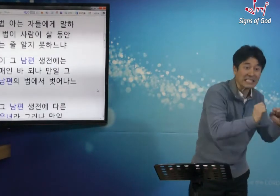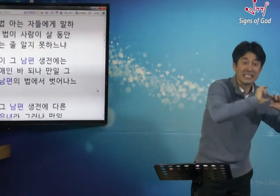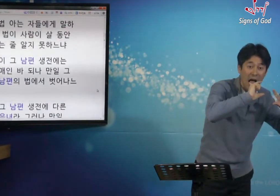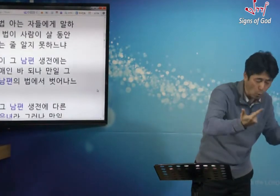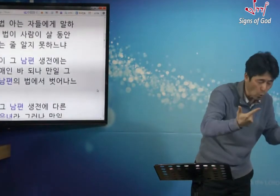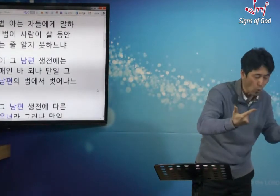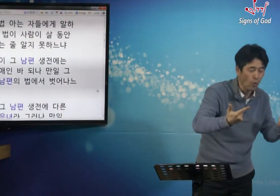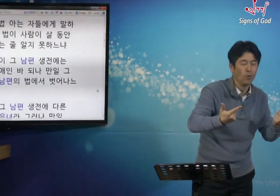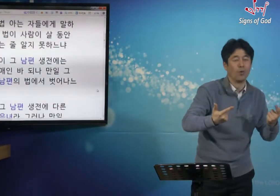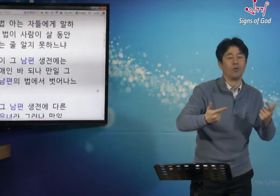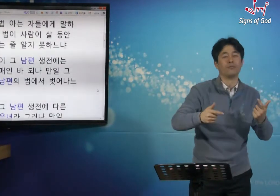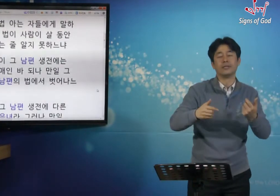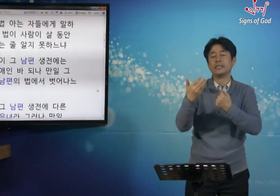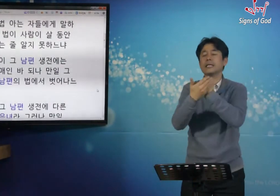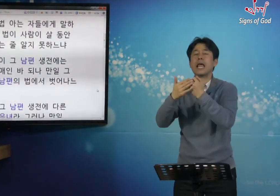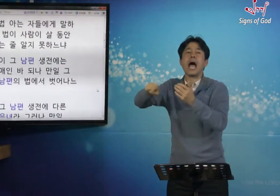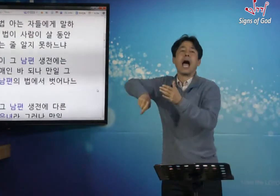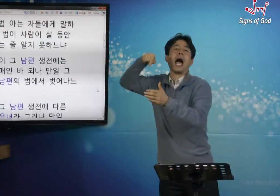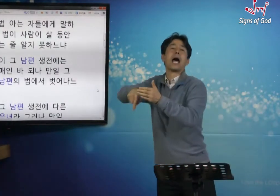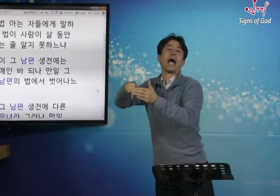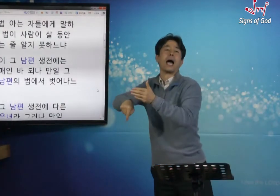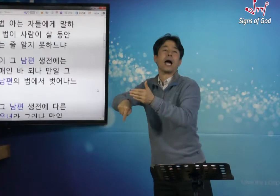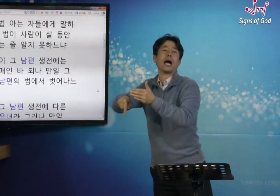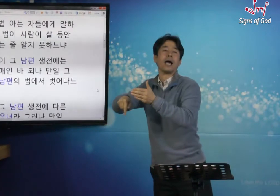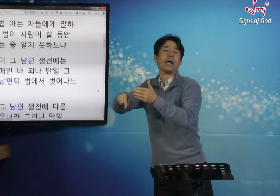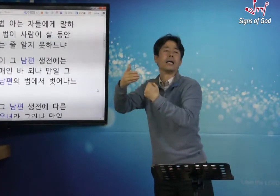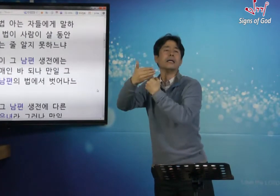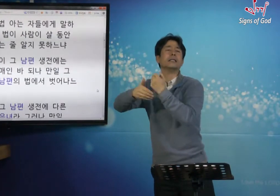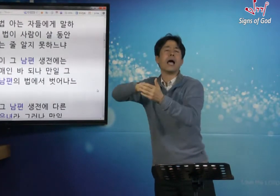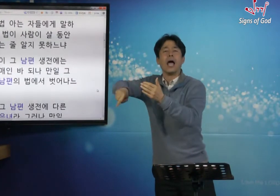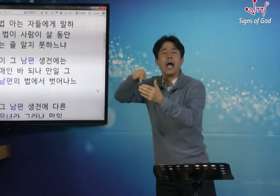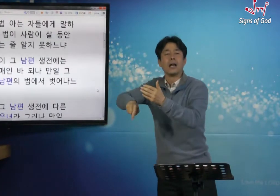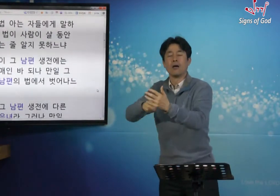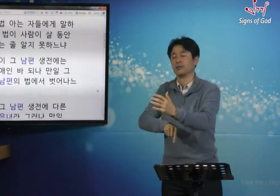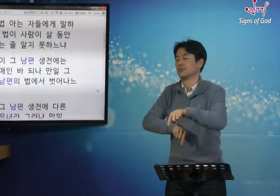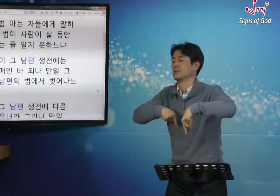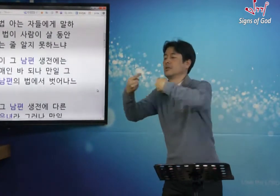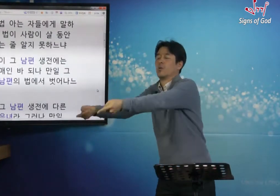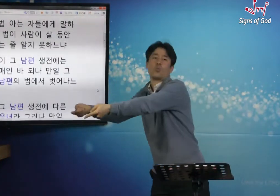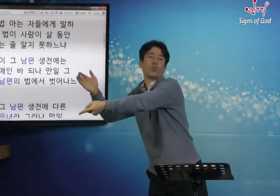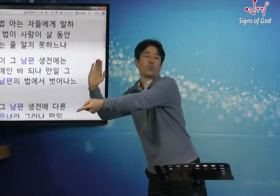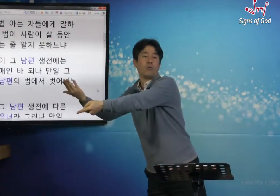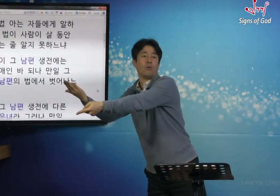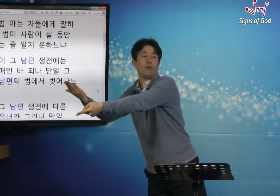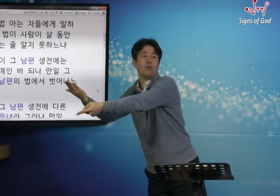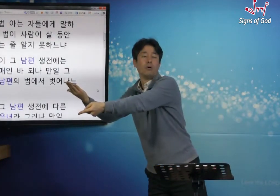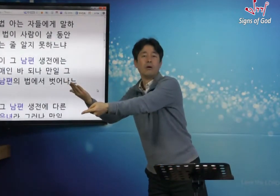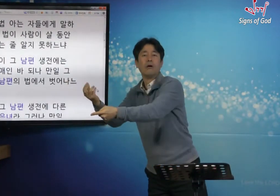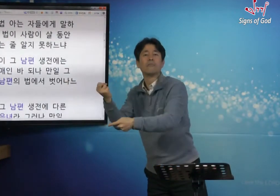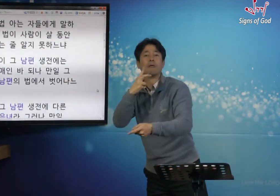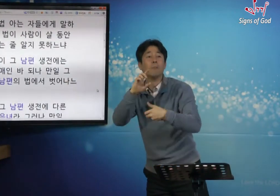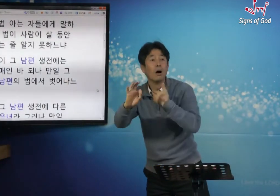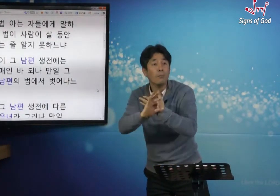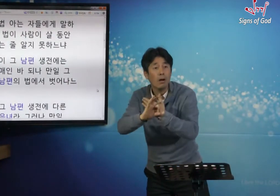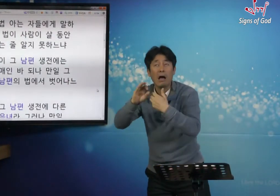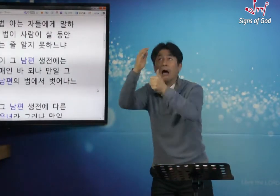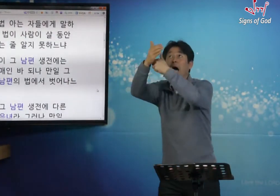율법 아래 살아가지 않도록 이제는 은혜 아래 살아갈 수 있도록 그 은혜 안으로